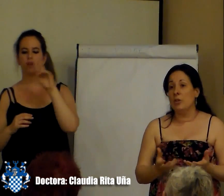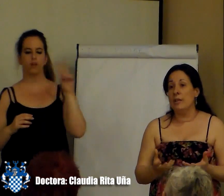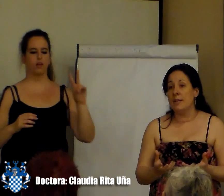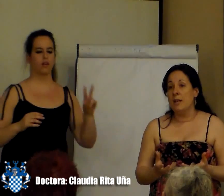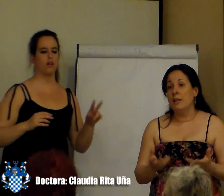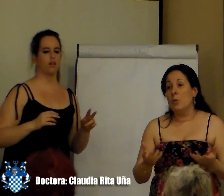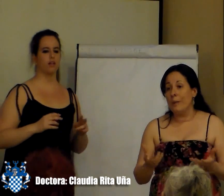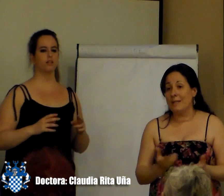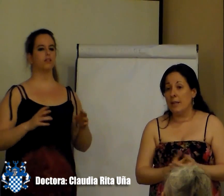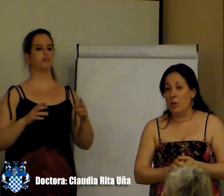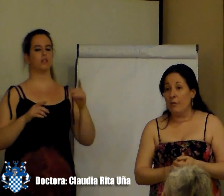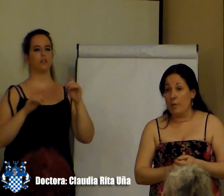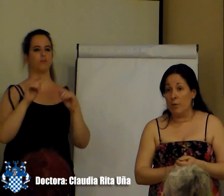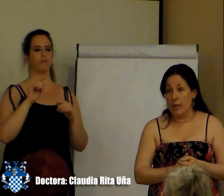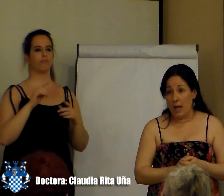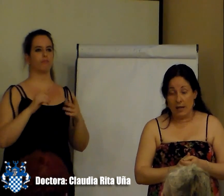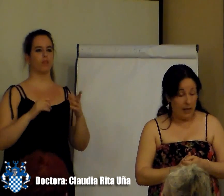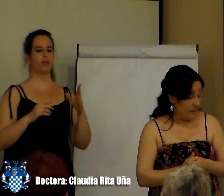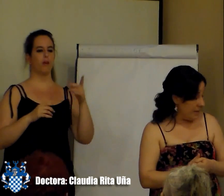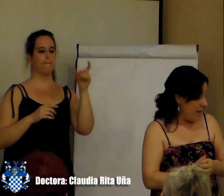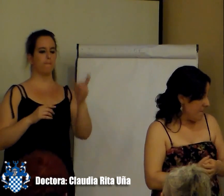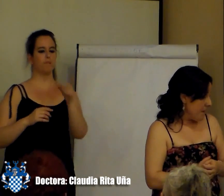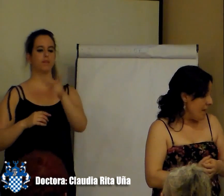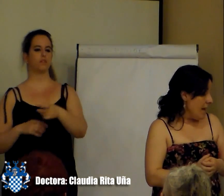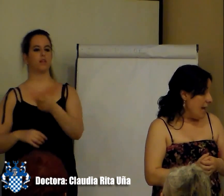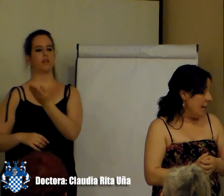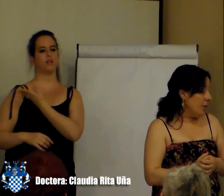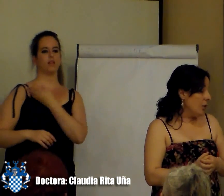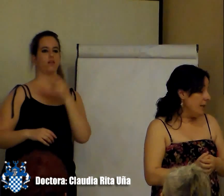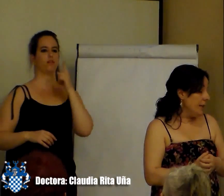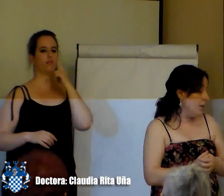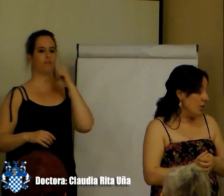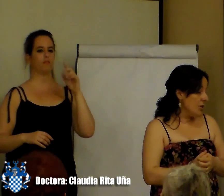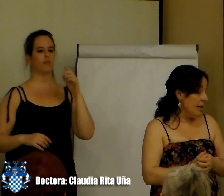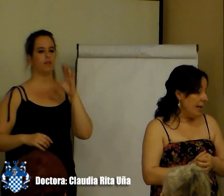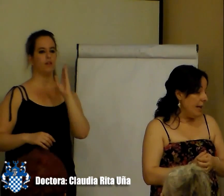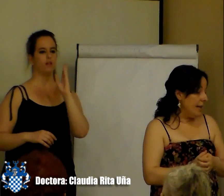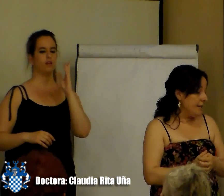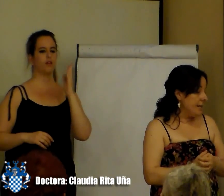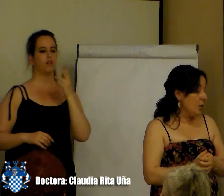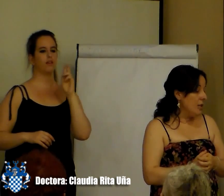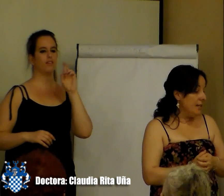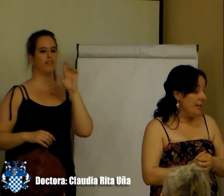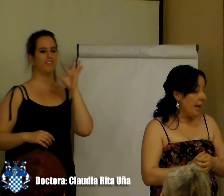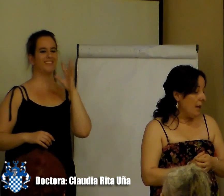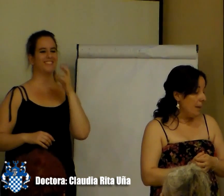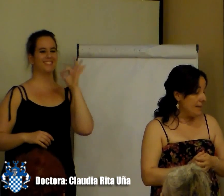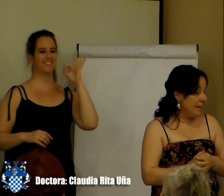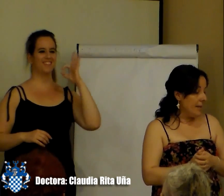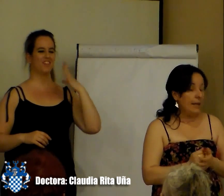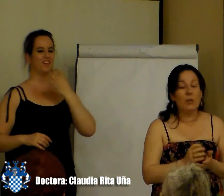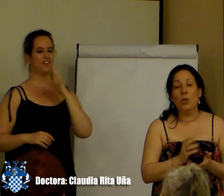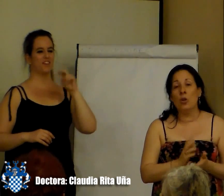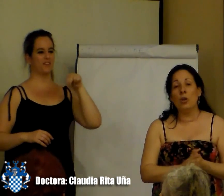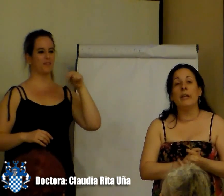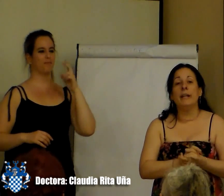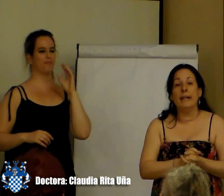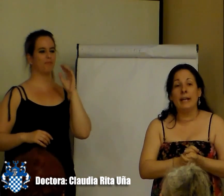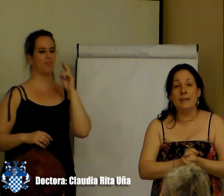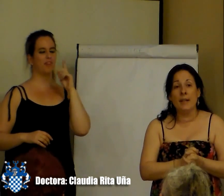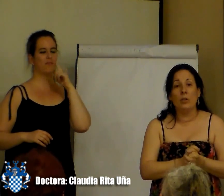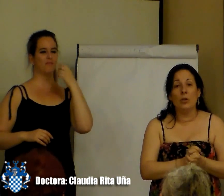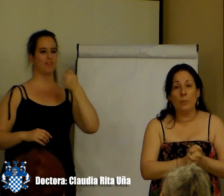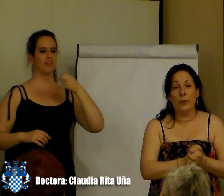reunir condiciones de un paciente con fibromialgia, ¿sí? En estos criterios se solicita que el paciente tenga